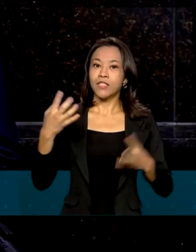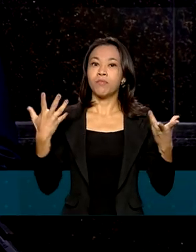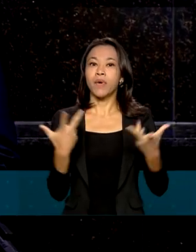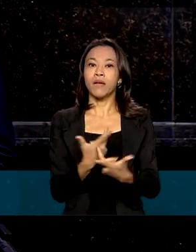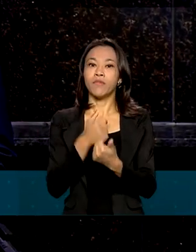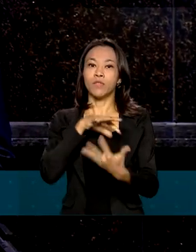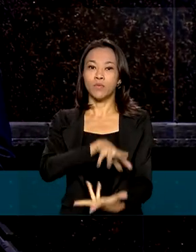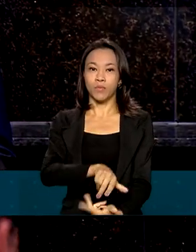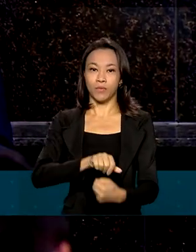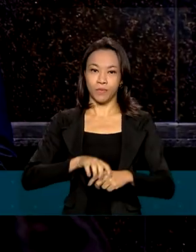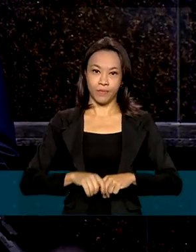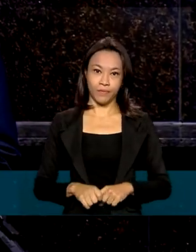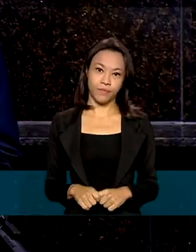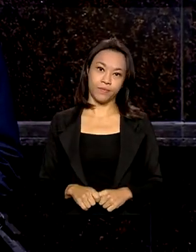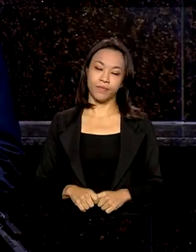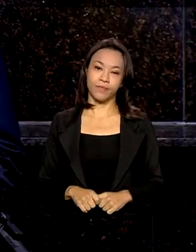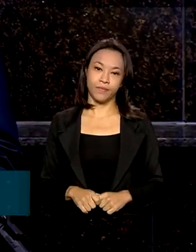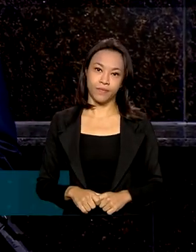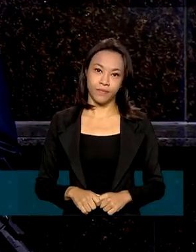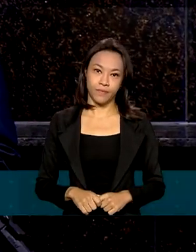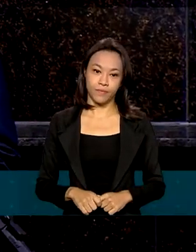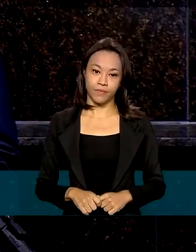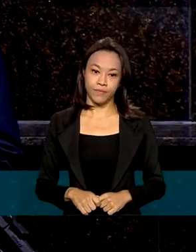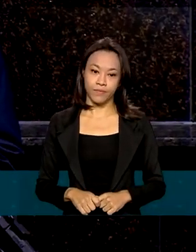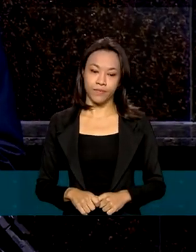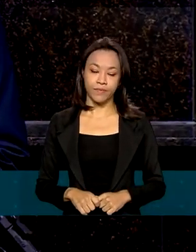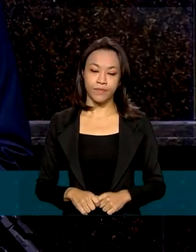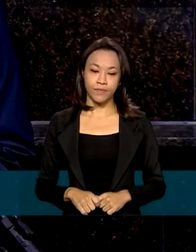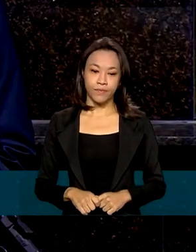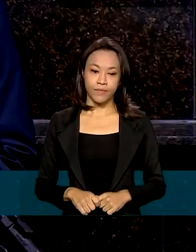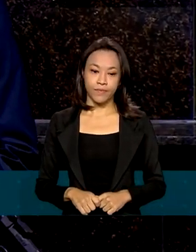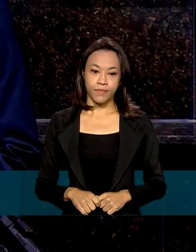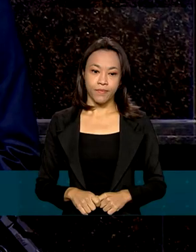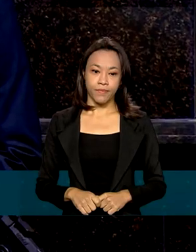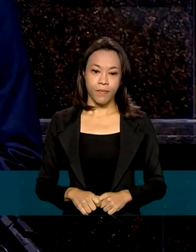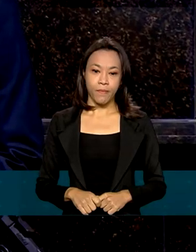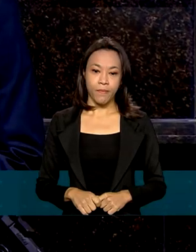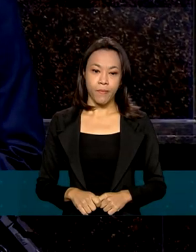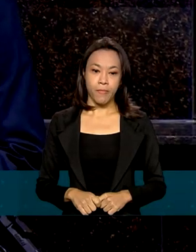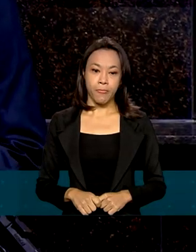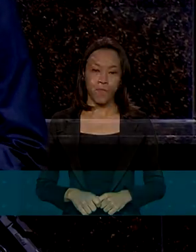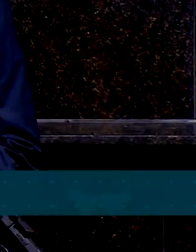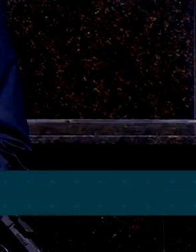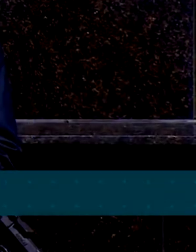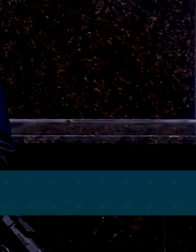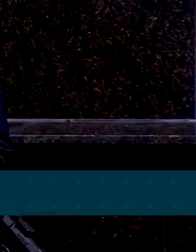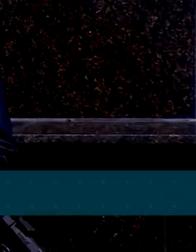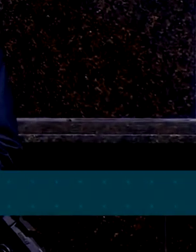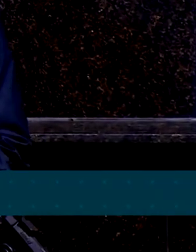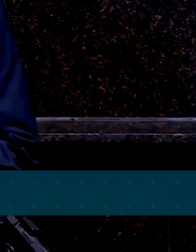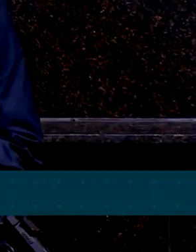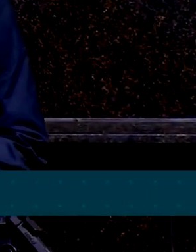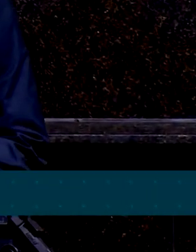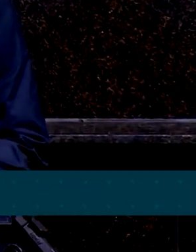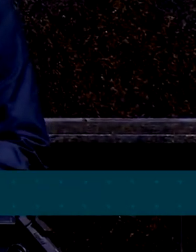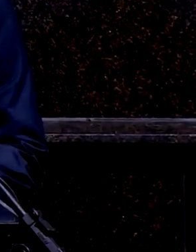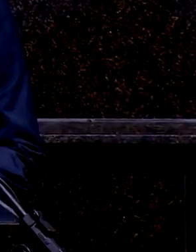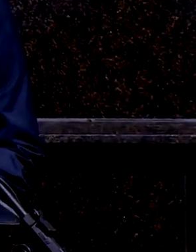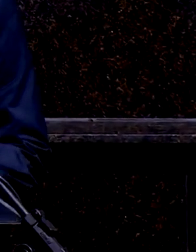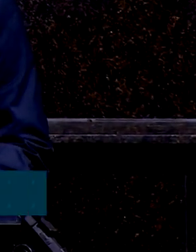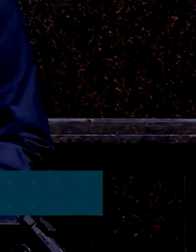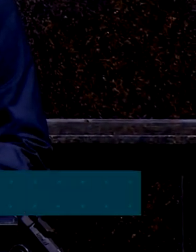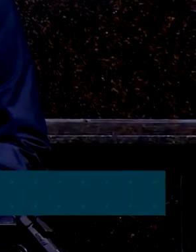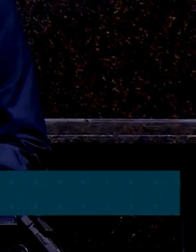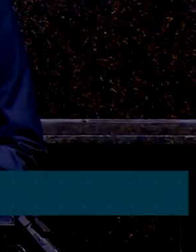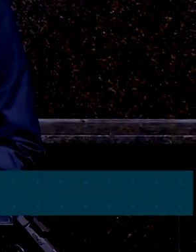Um acordo histórico que representa uma solução definitiva. Agora, a Igreja fazendo a gestão do